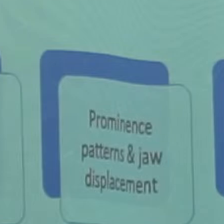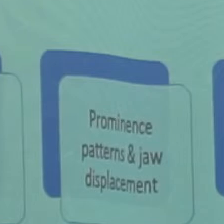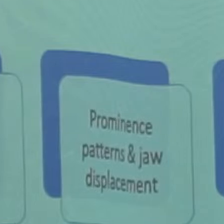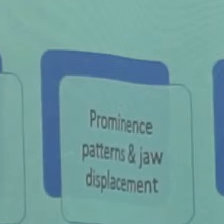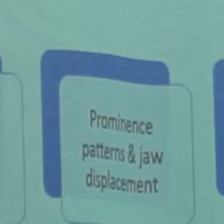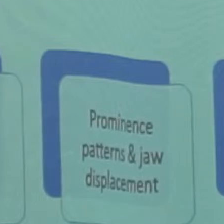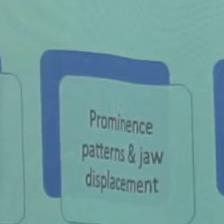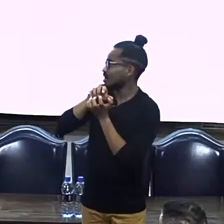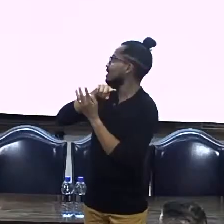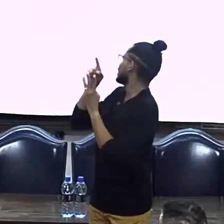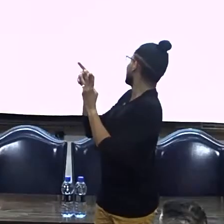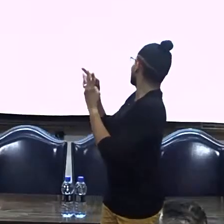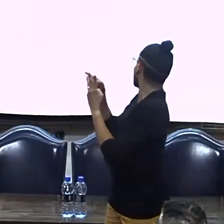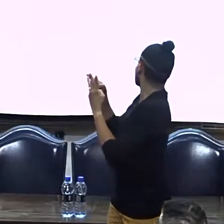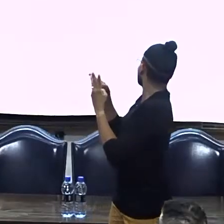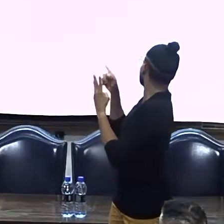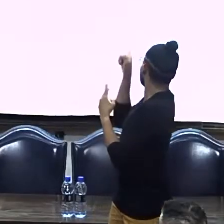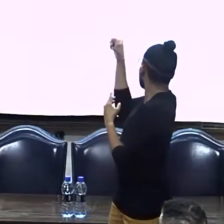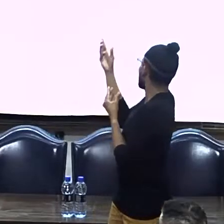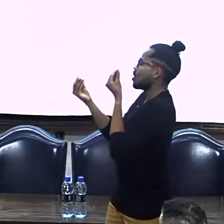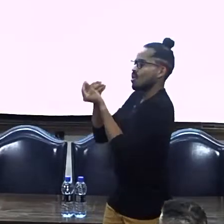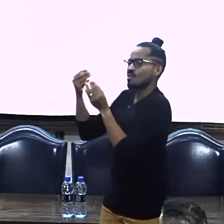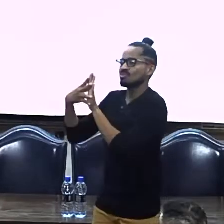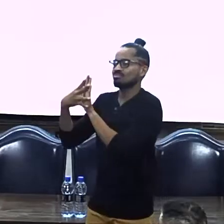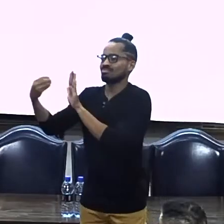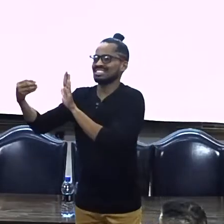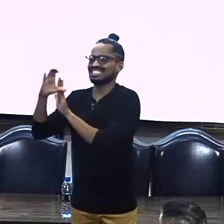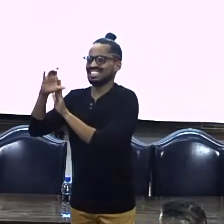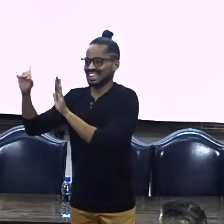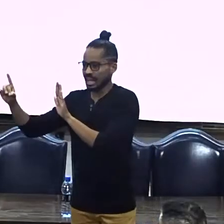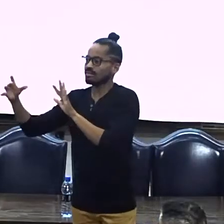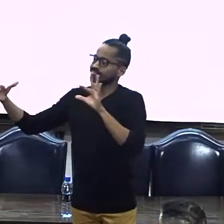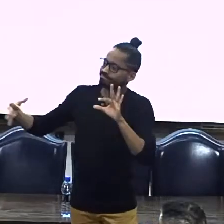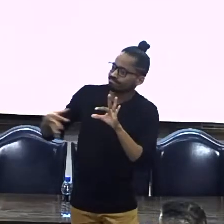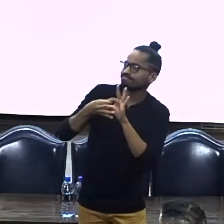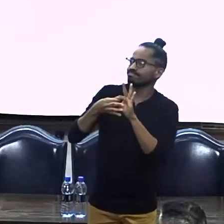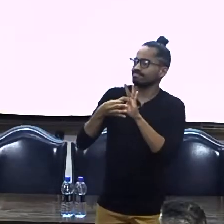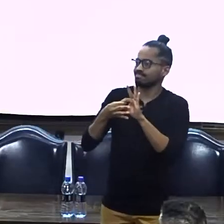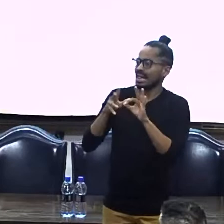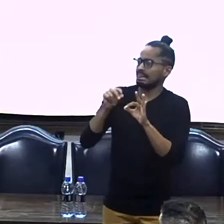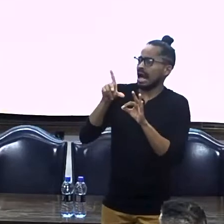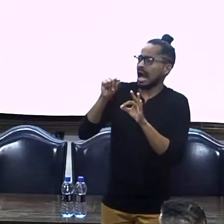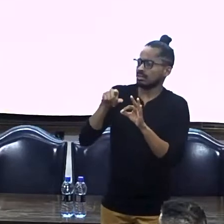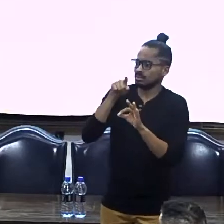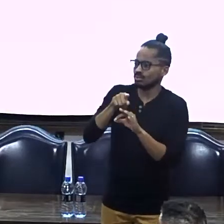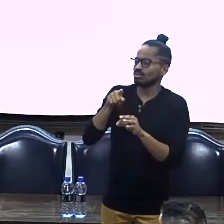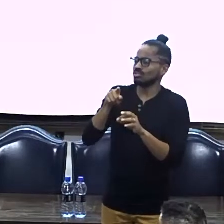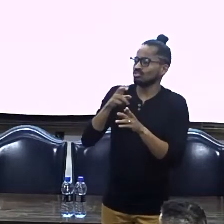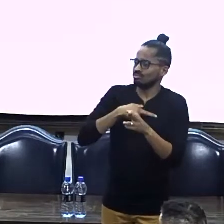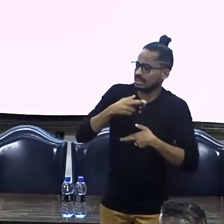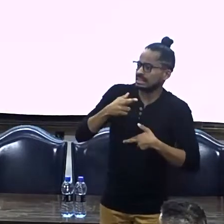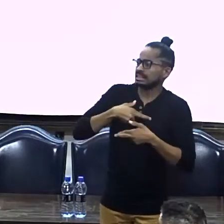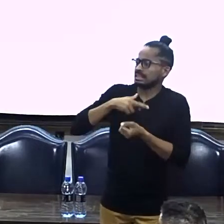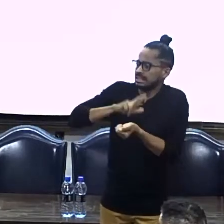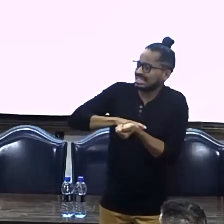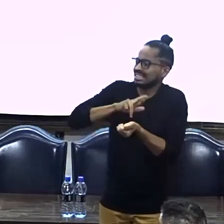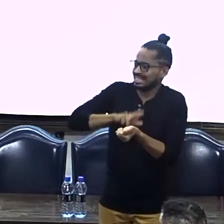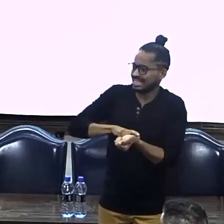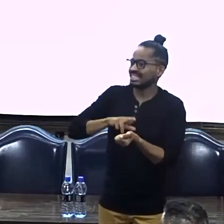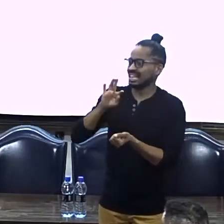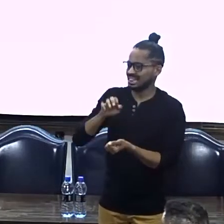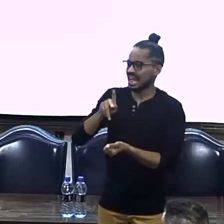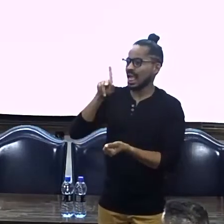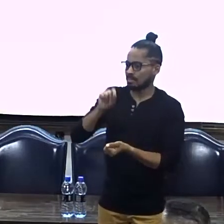organization of speech utterances. Então, ela comentou, né, que foi uma introdução longa, mas